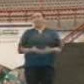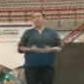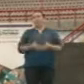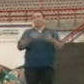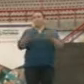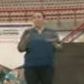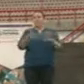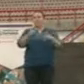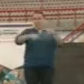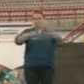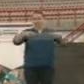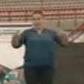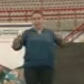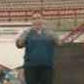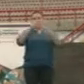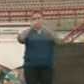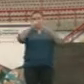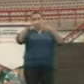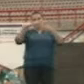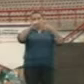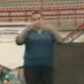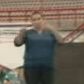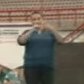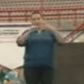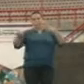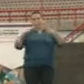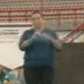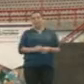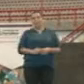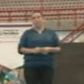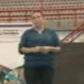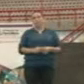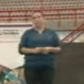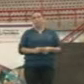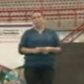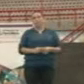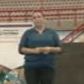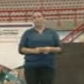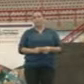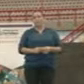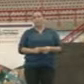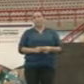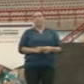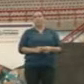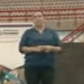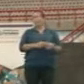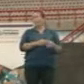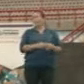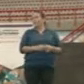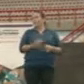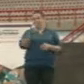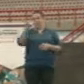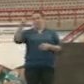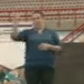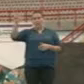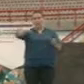vá grifando aí, você que gosta de grifar, grifa. Vamos lá. A outra parte da Idade Moderna foi a parte